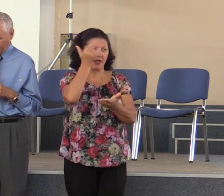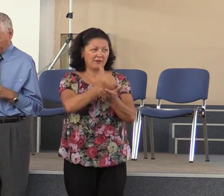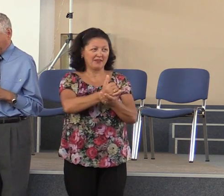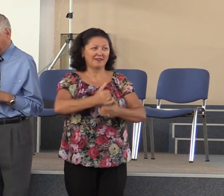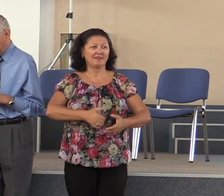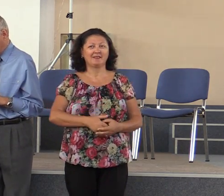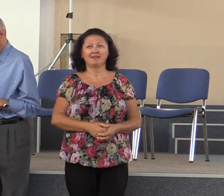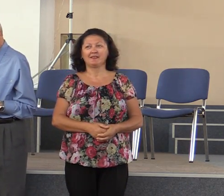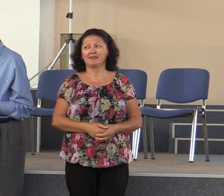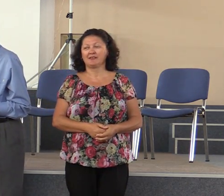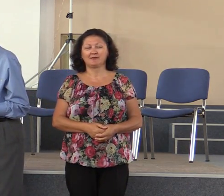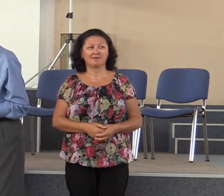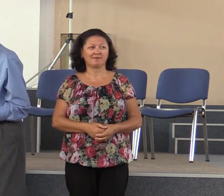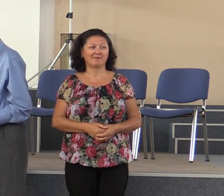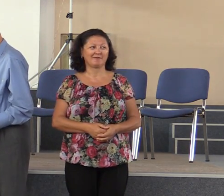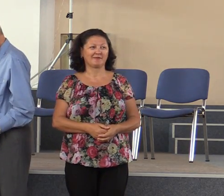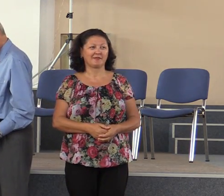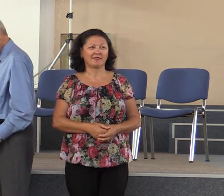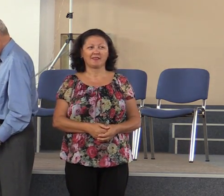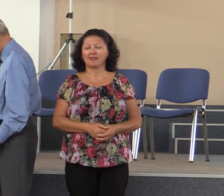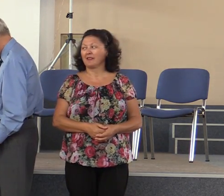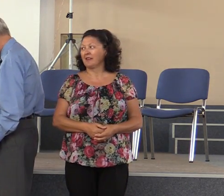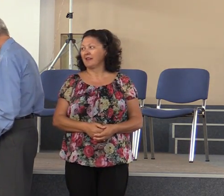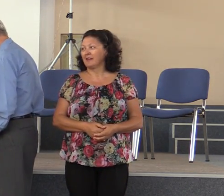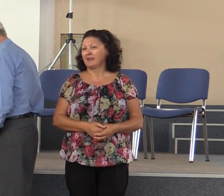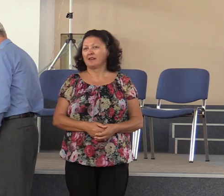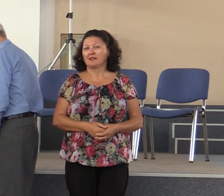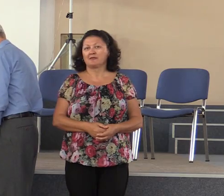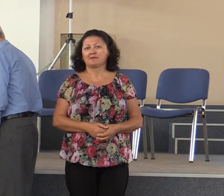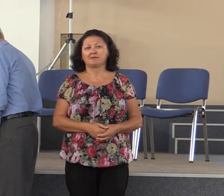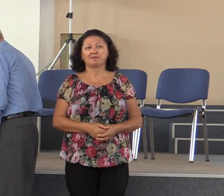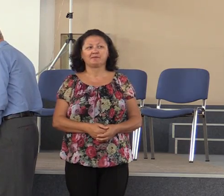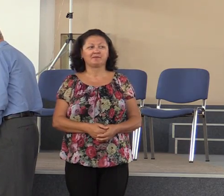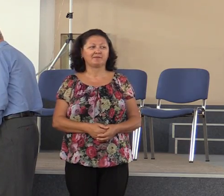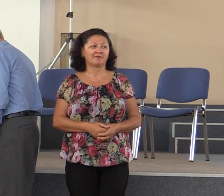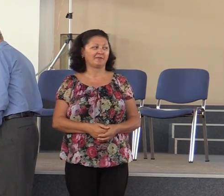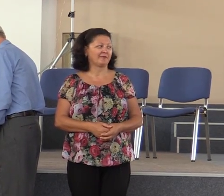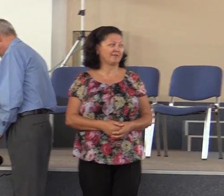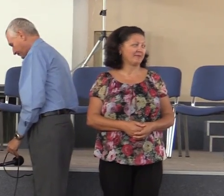Amen.